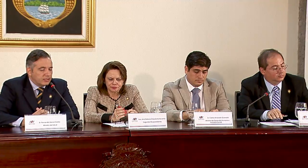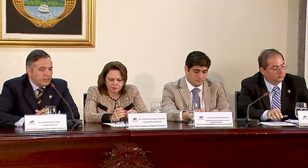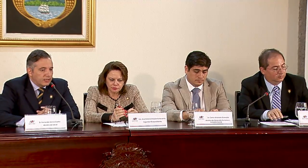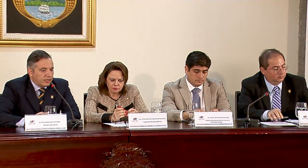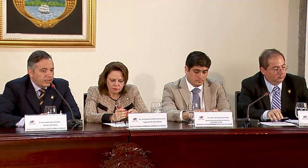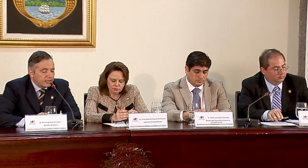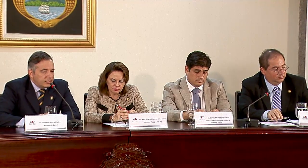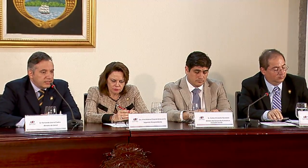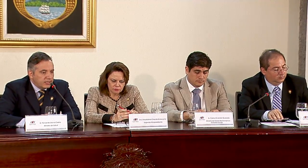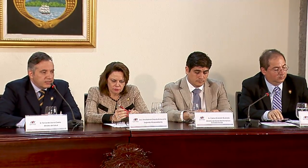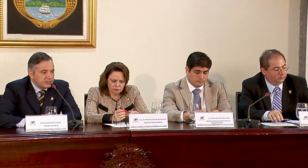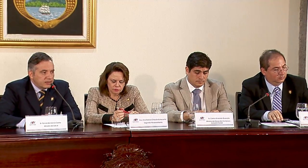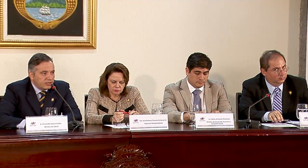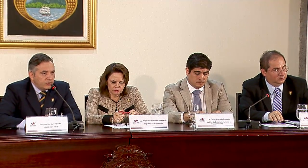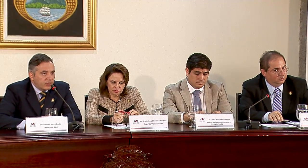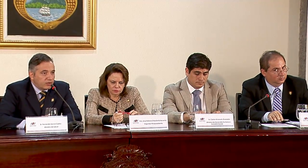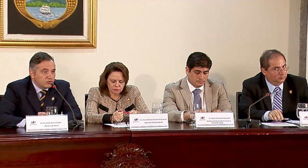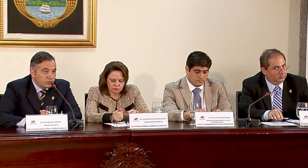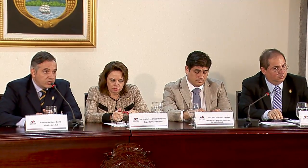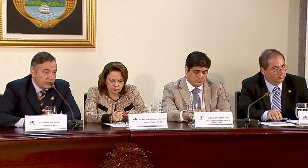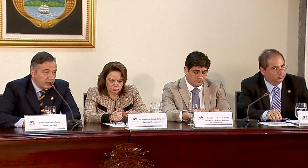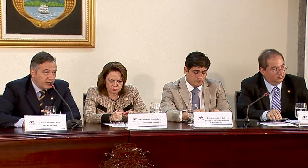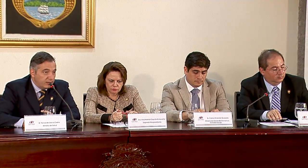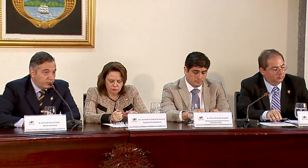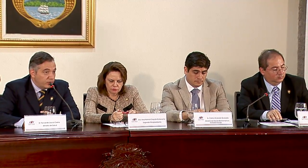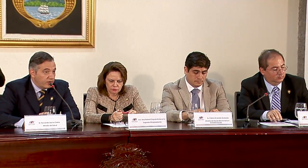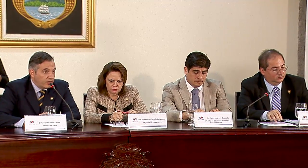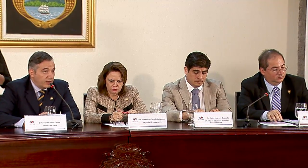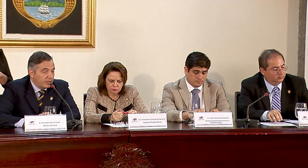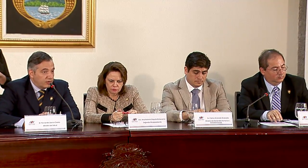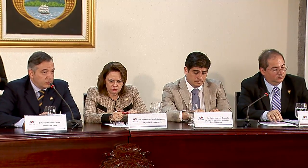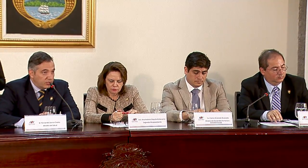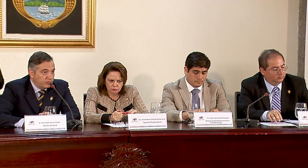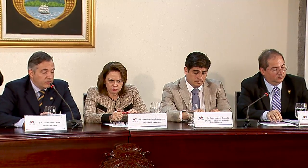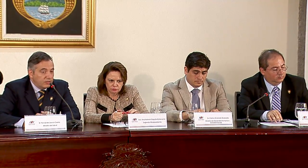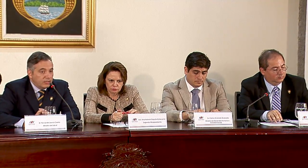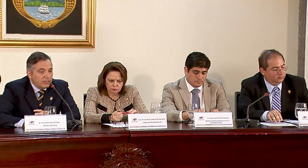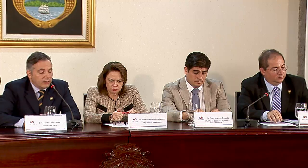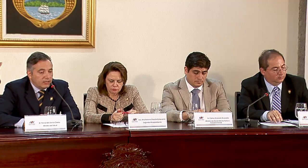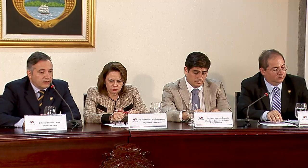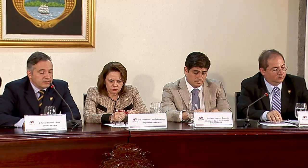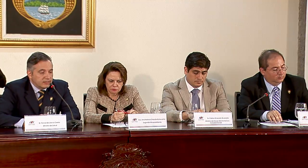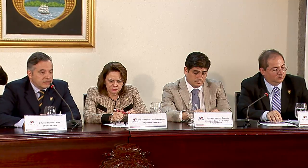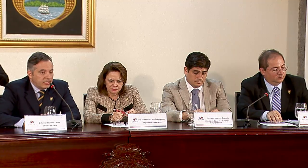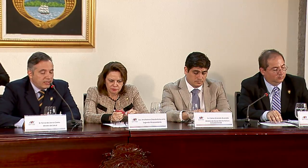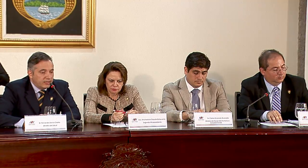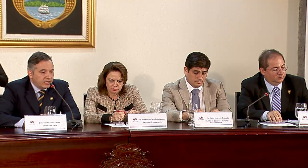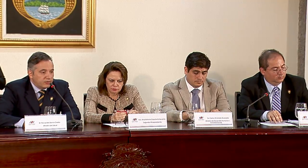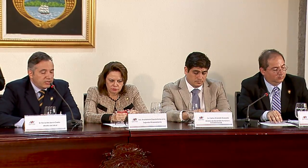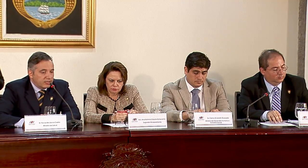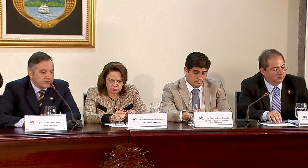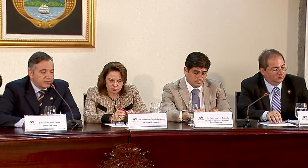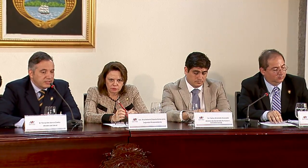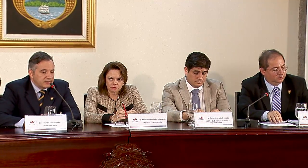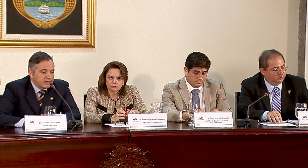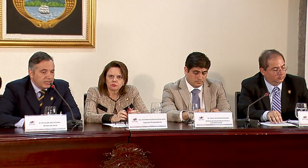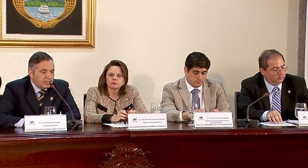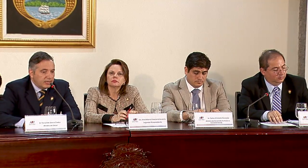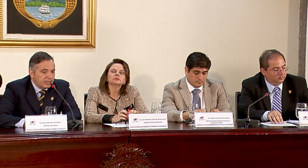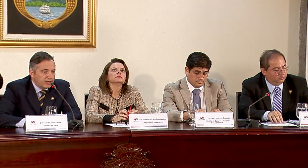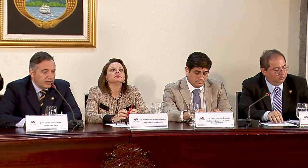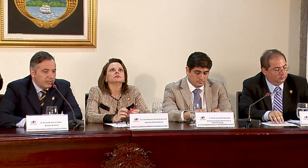Sí, hay que decir en ese sentido que la consulta que impulsa el Ejecutivo y que se está liderando aquí en Casa